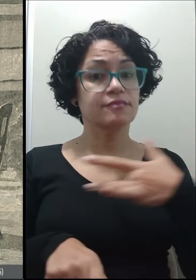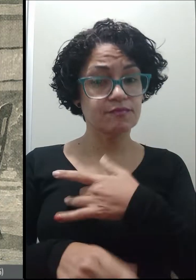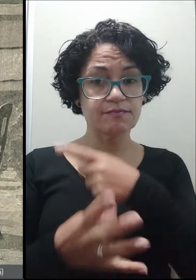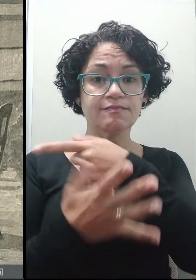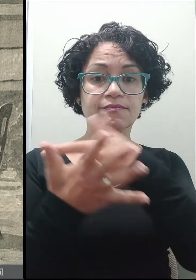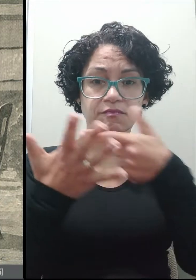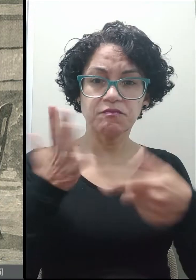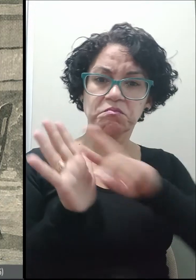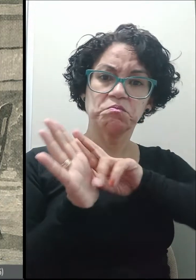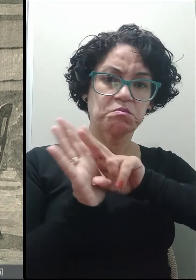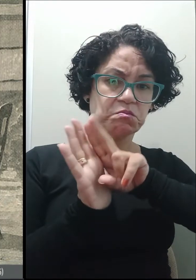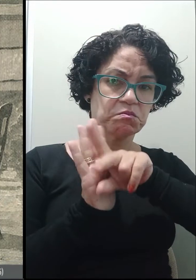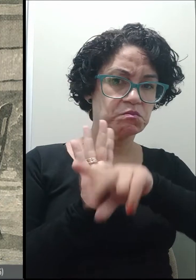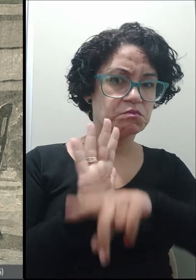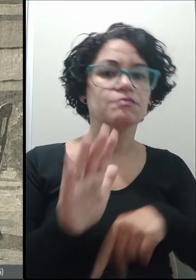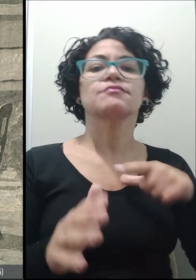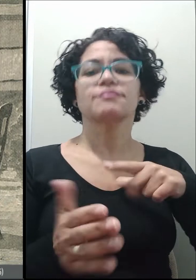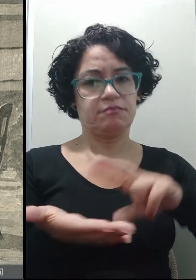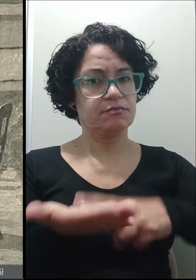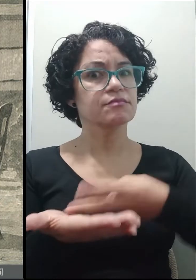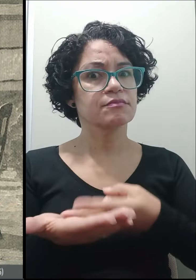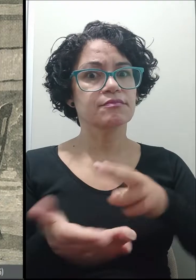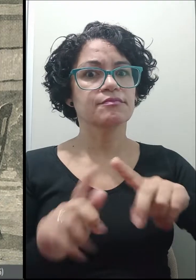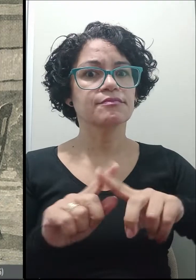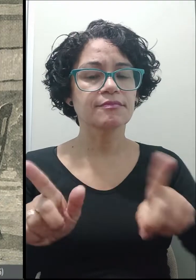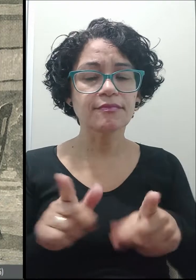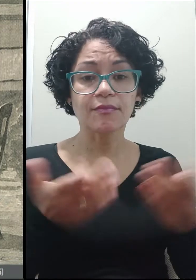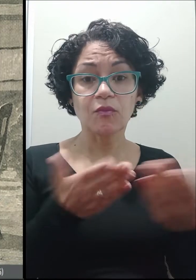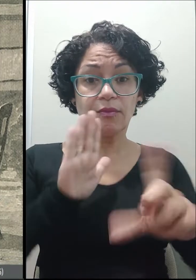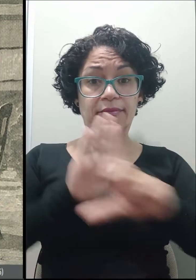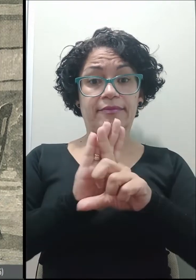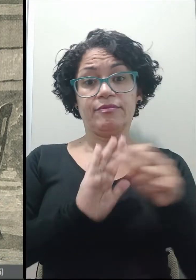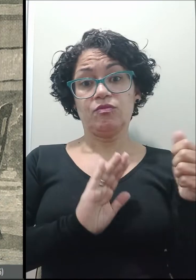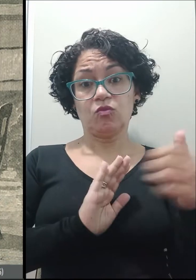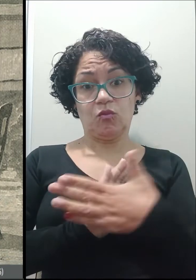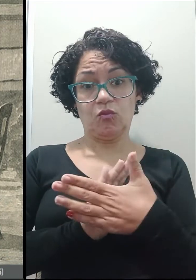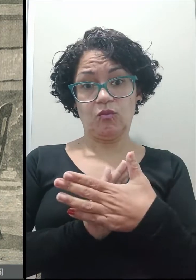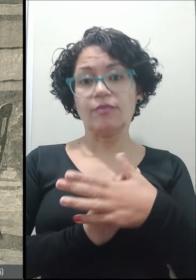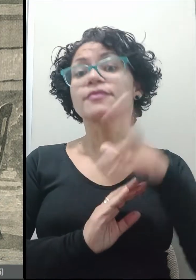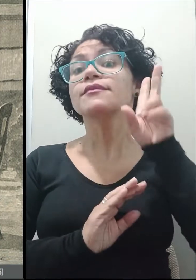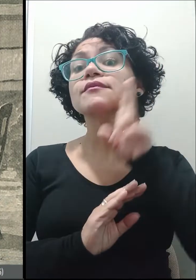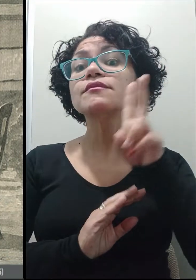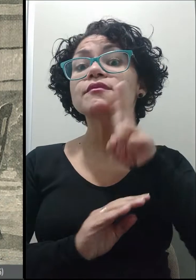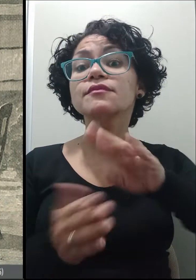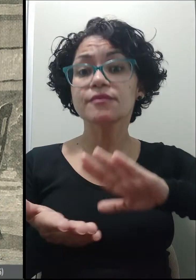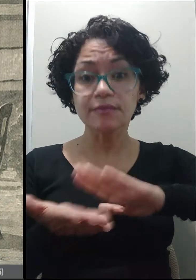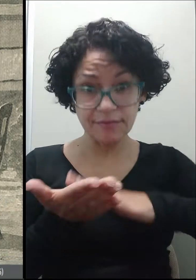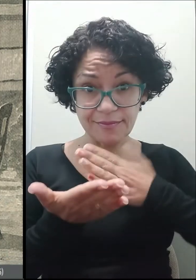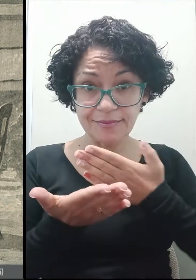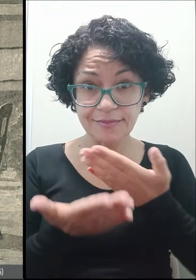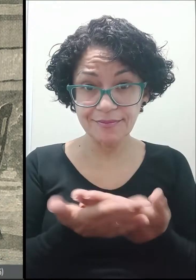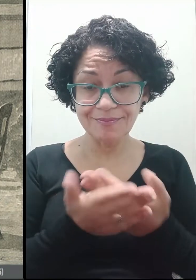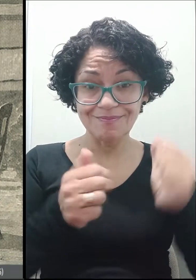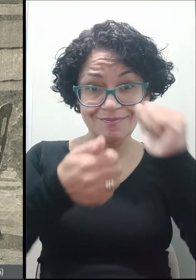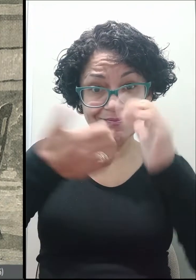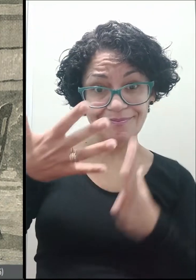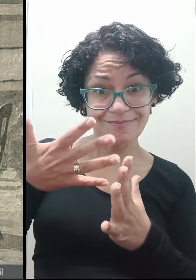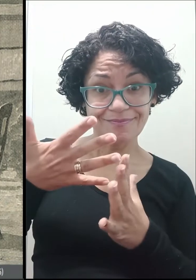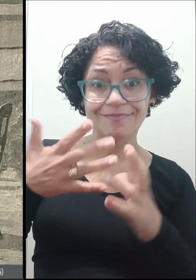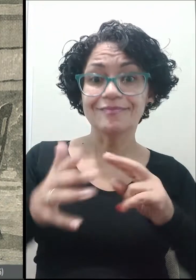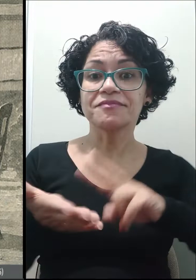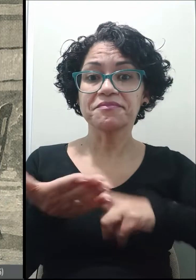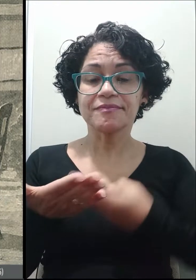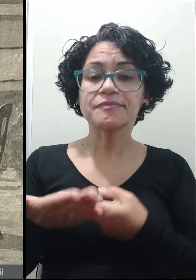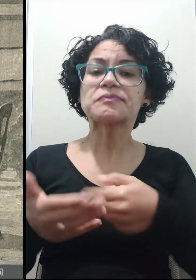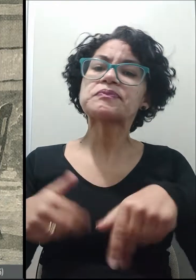saúde, entre outros. A história dos intérpretes de língua de sinais. O trabalho de